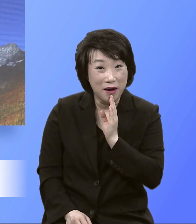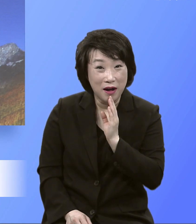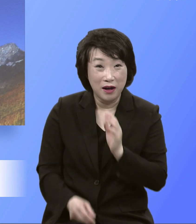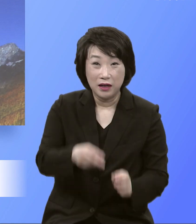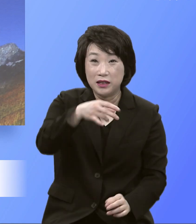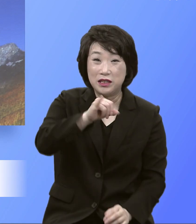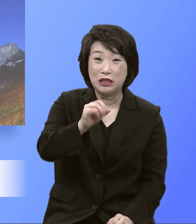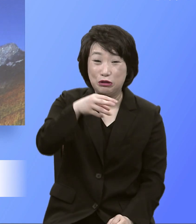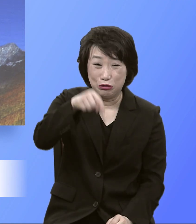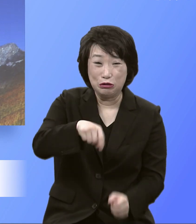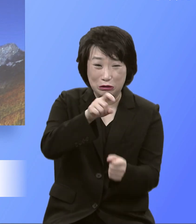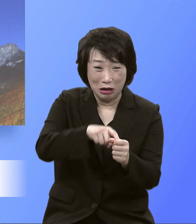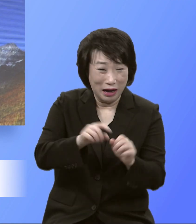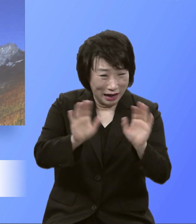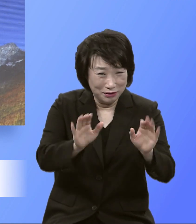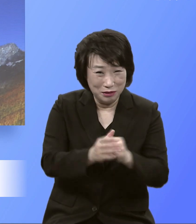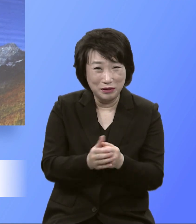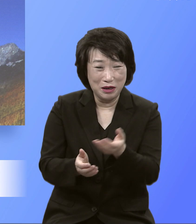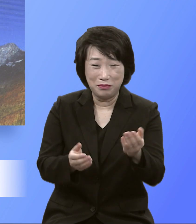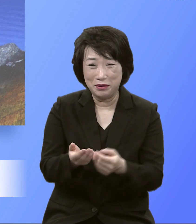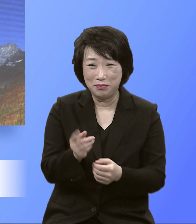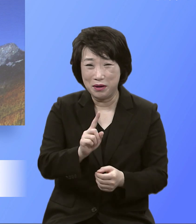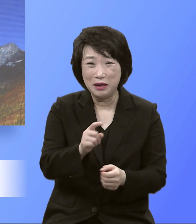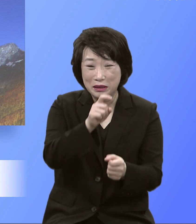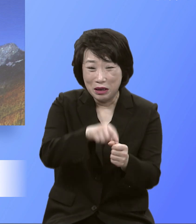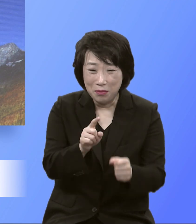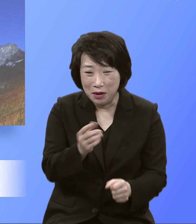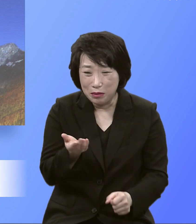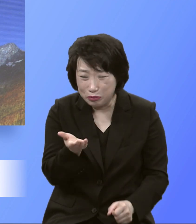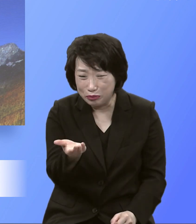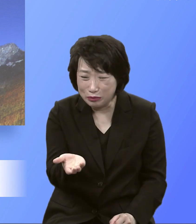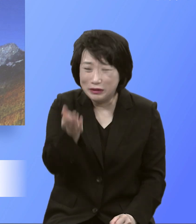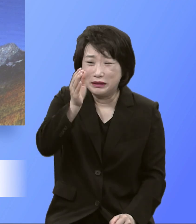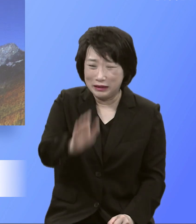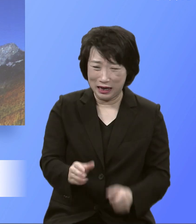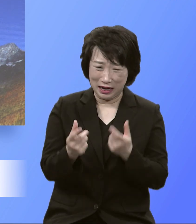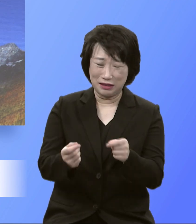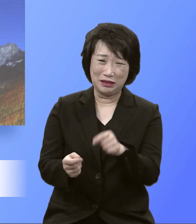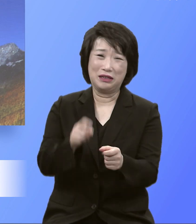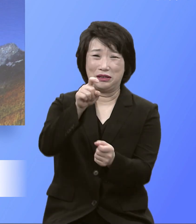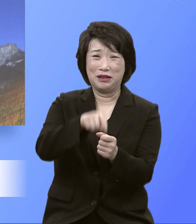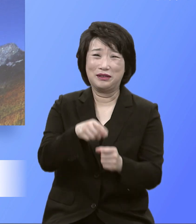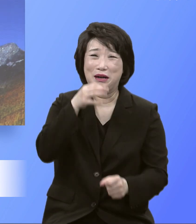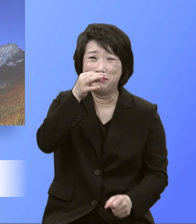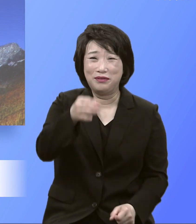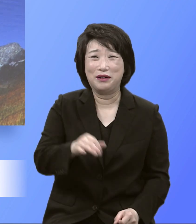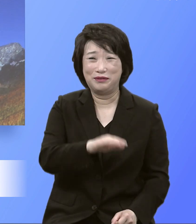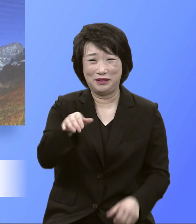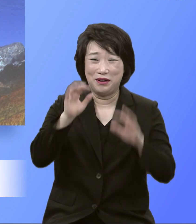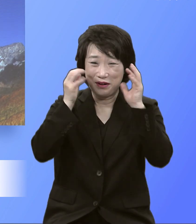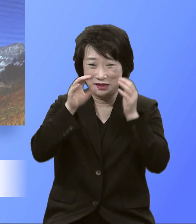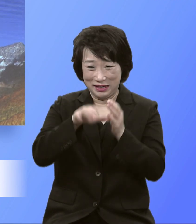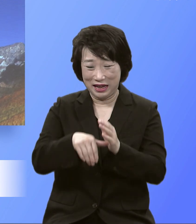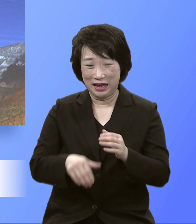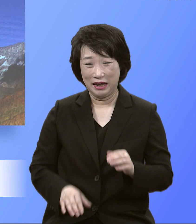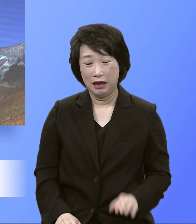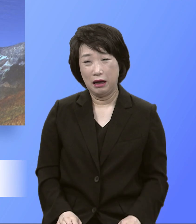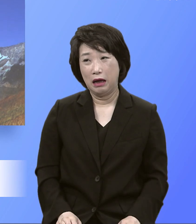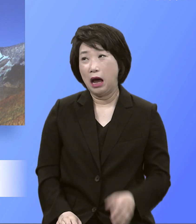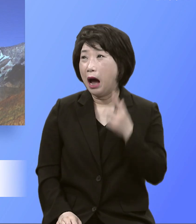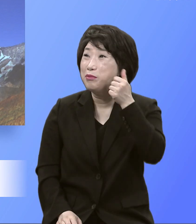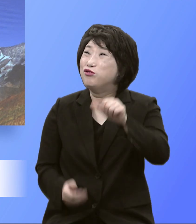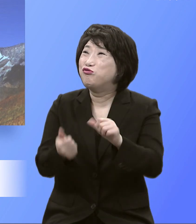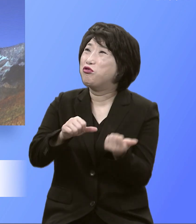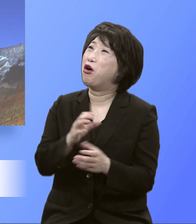그런 떡이 아니라 그냥 부침개 부치는 거예요. 부침개. 그걸 떡이라 그랬다. 예. 그게 보세요. 아버지